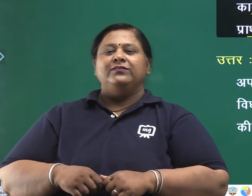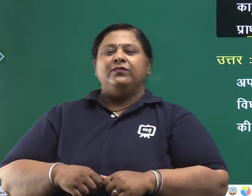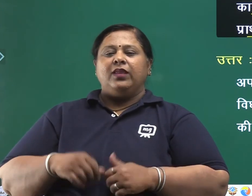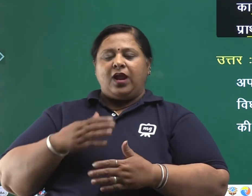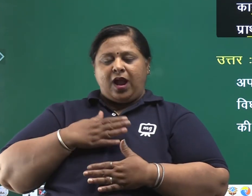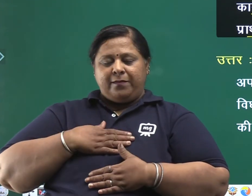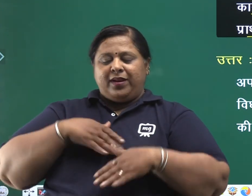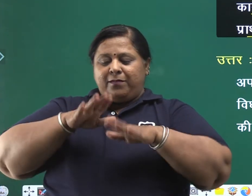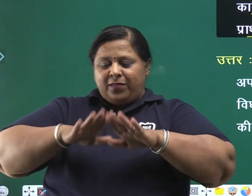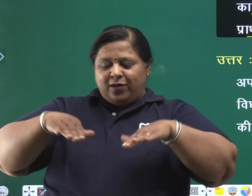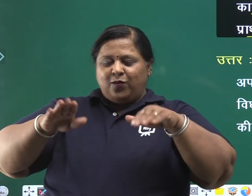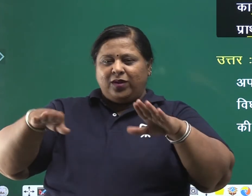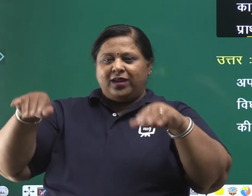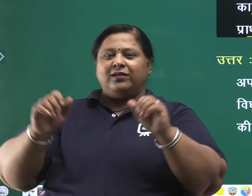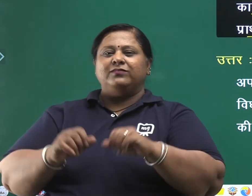अपने पंखों की